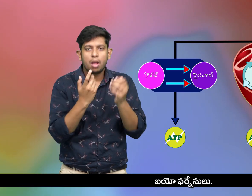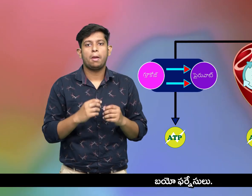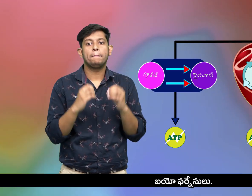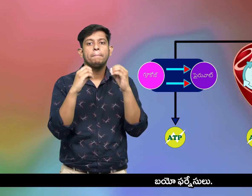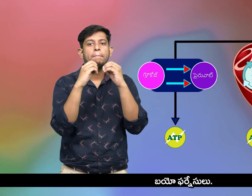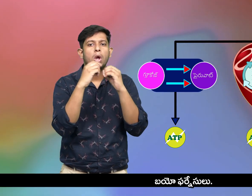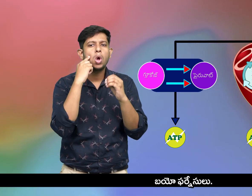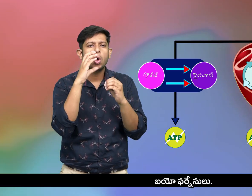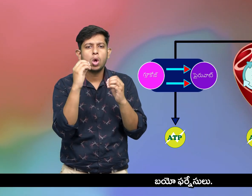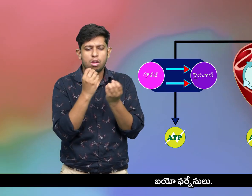బయో ఫర్నేసులు.